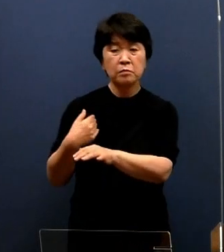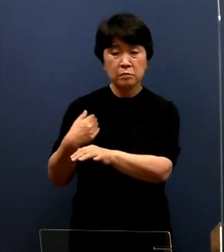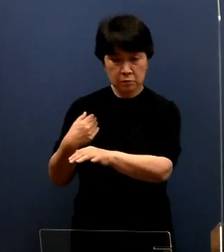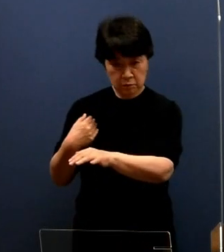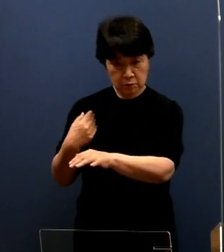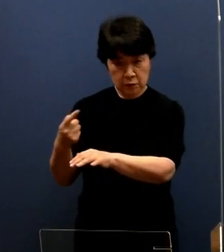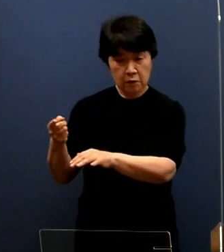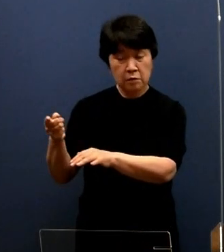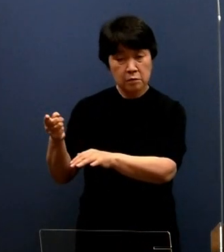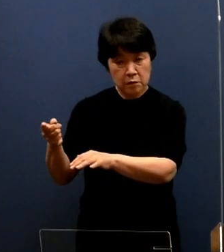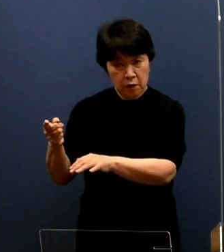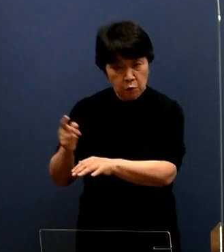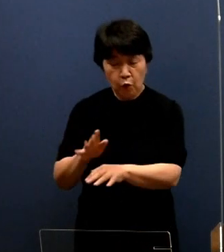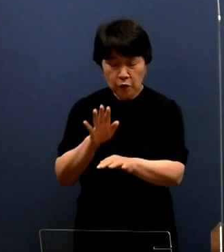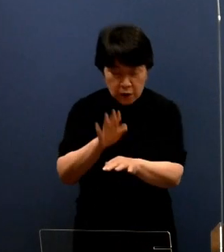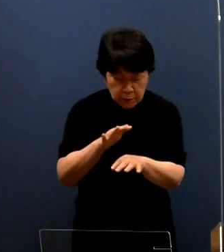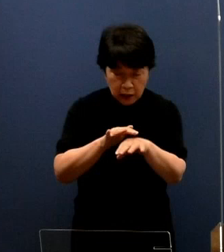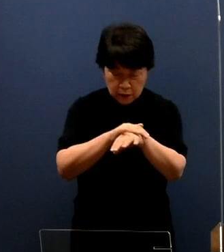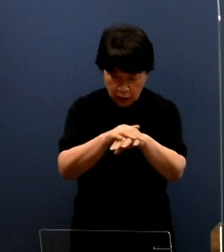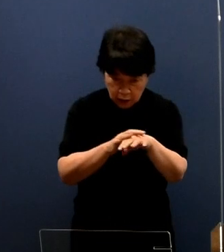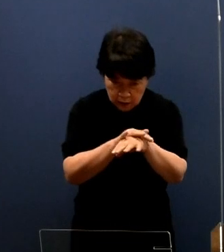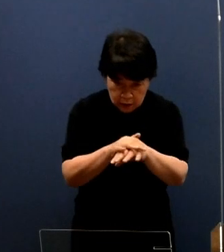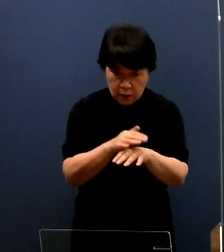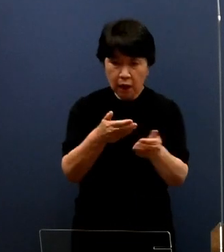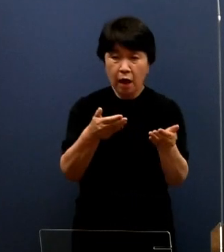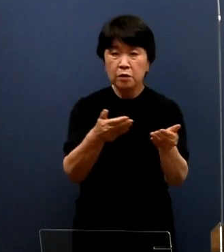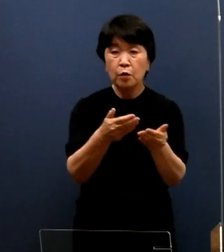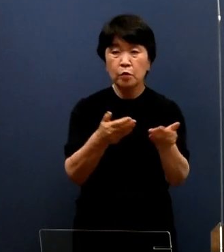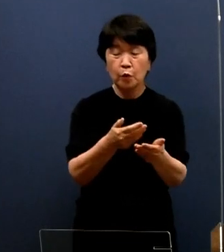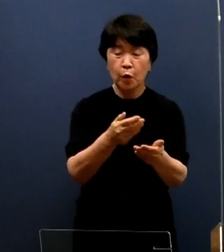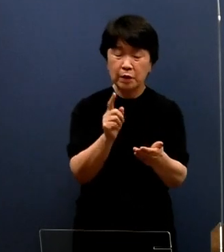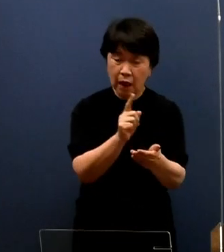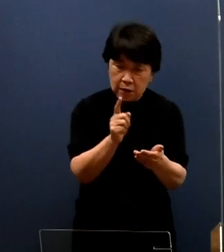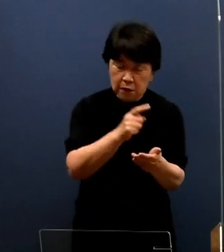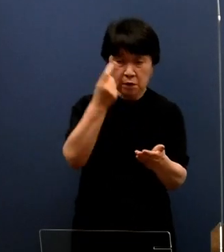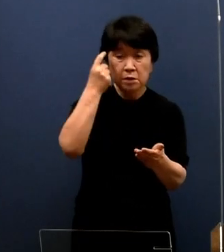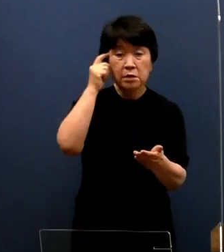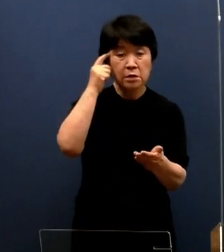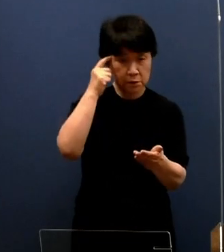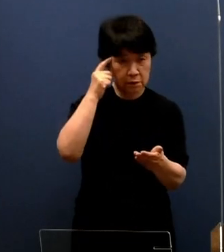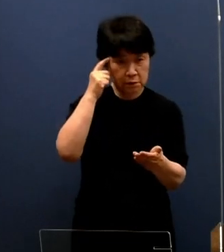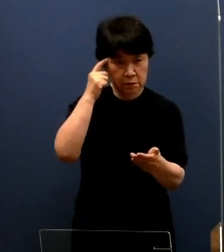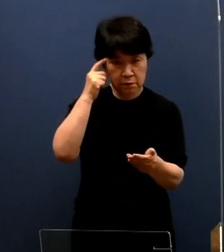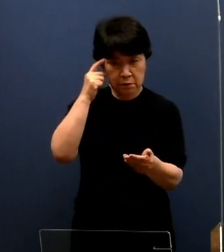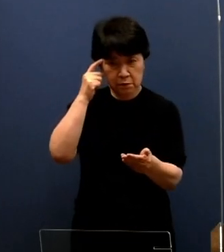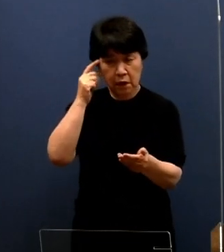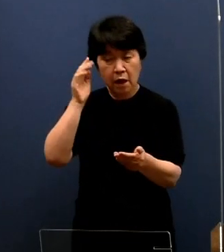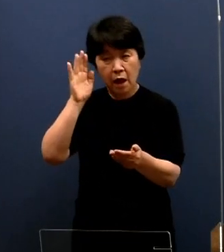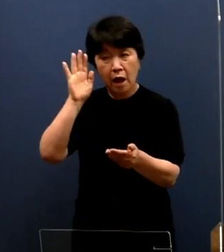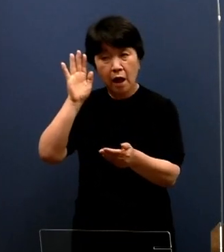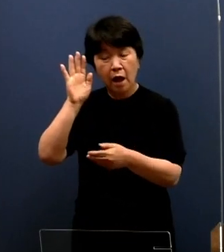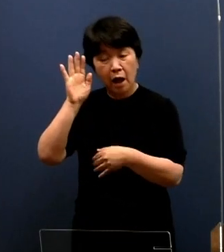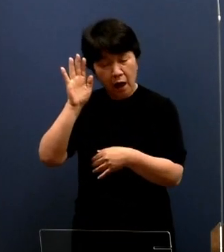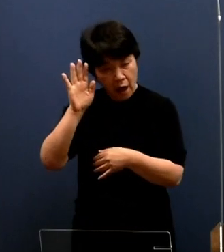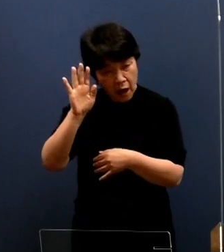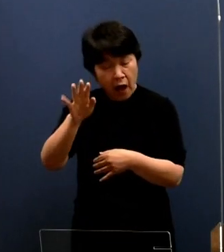それは働き方改革との兼ね合いもありますからね。後で残業いっぱいして取り返してくれっていう時代じゃない